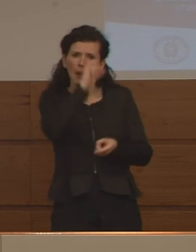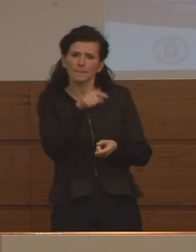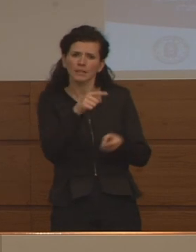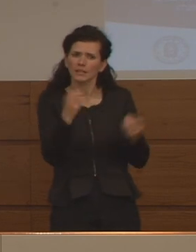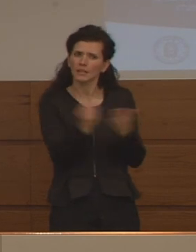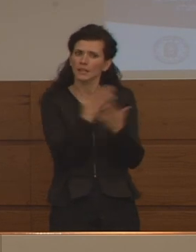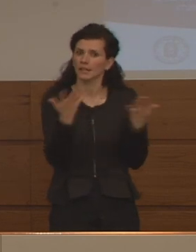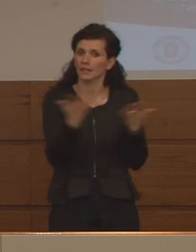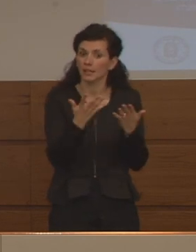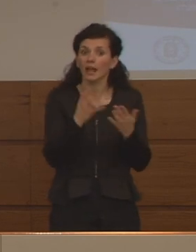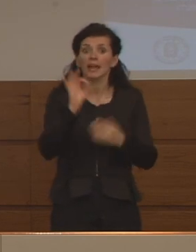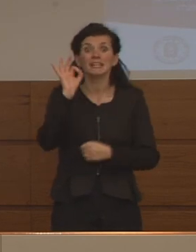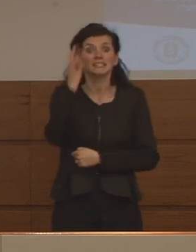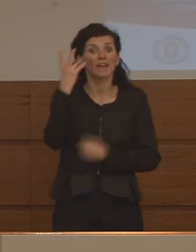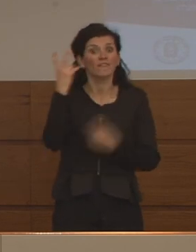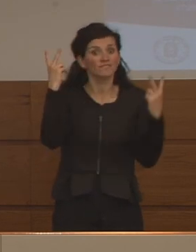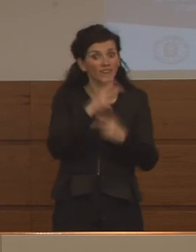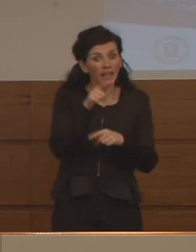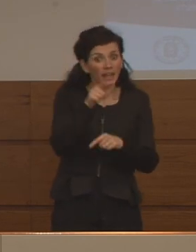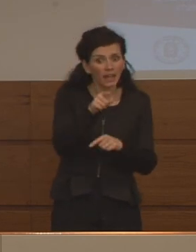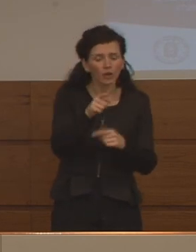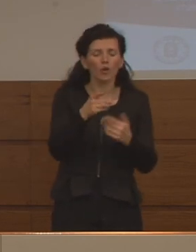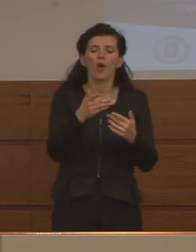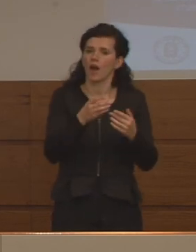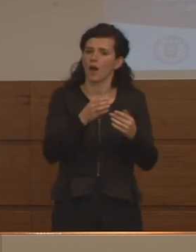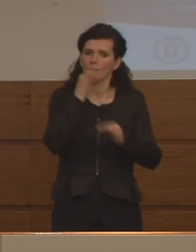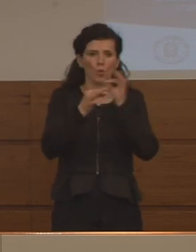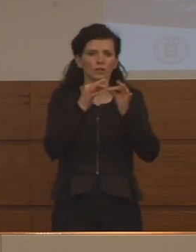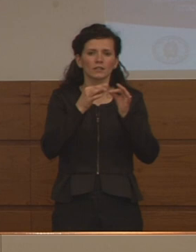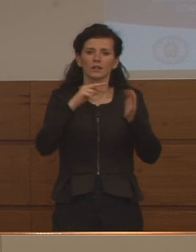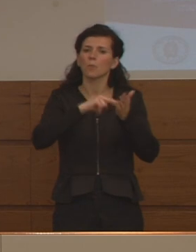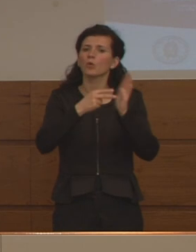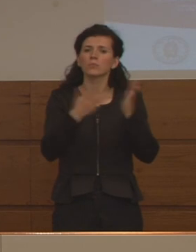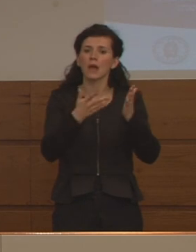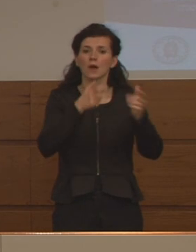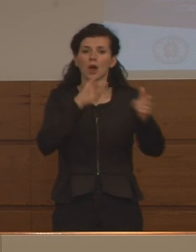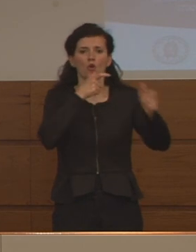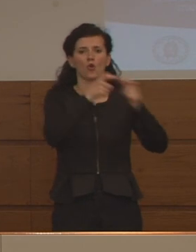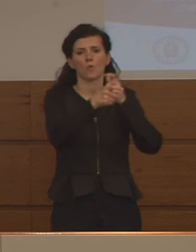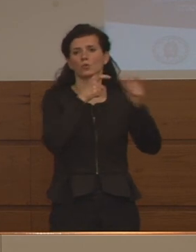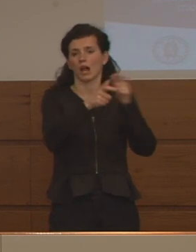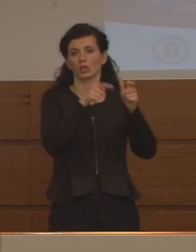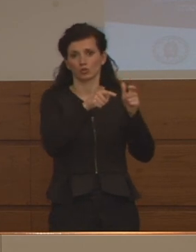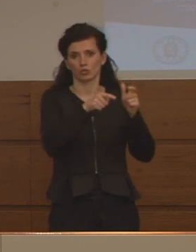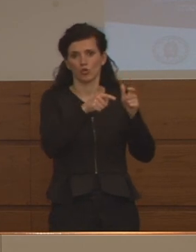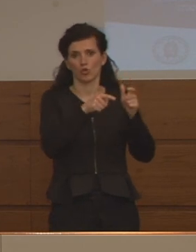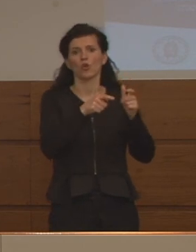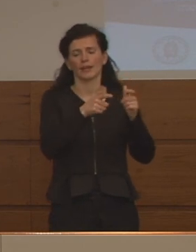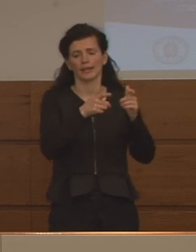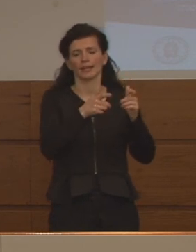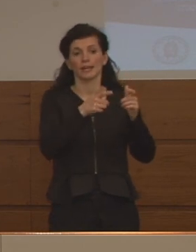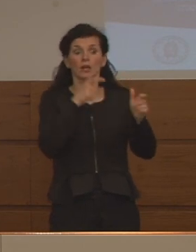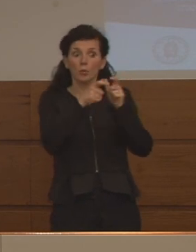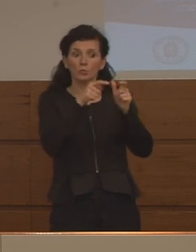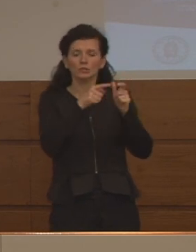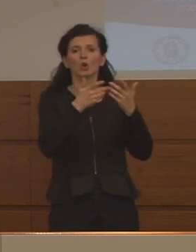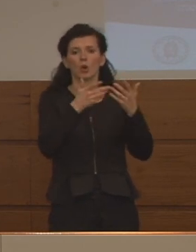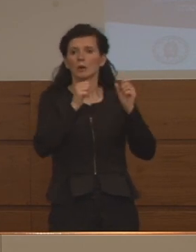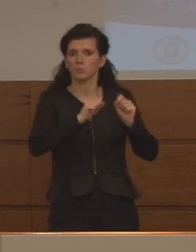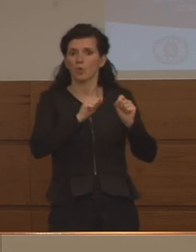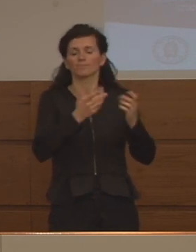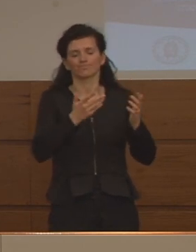stessero le cose qualcosa non è andato nella comunicazione e del tutto evidente quindi farò i miei approfondimento e